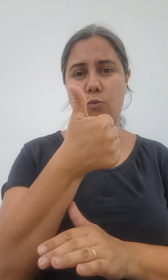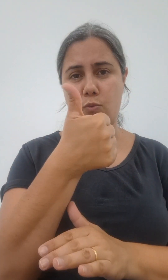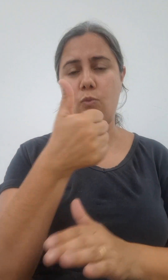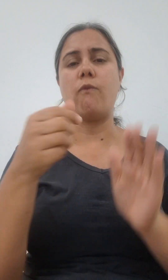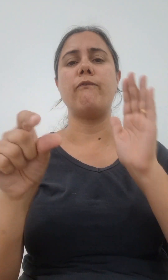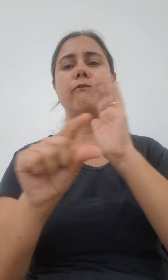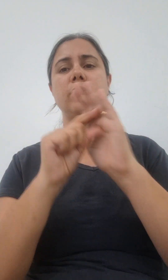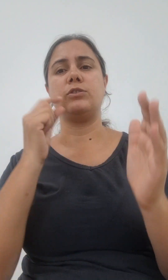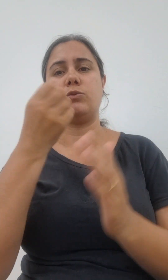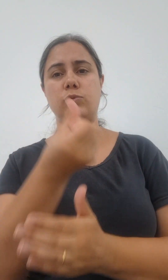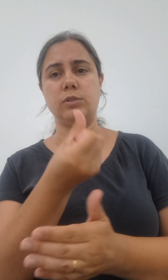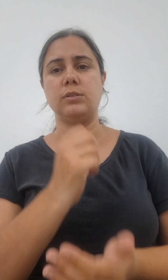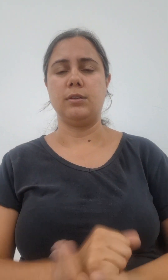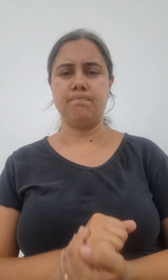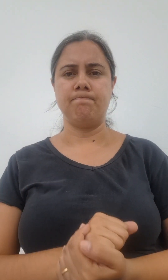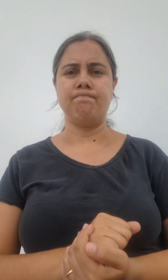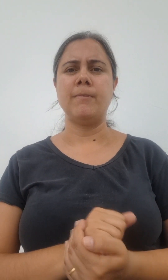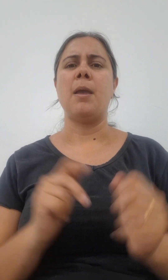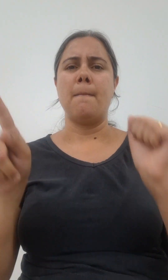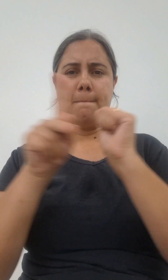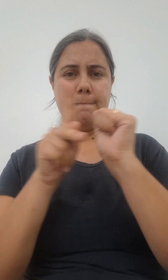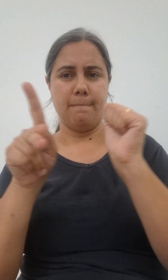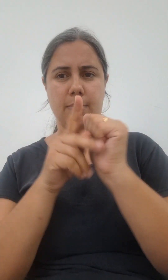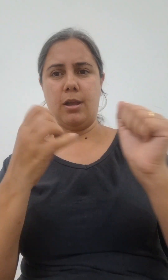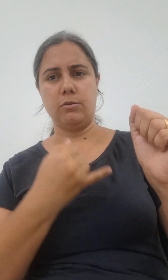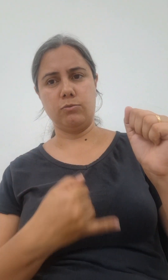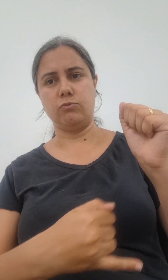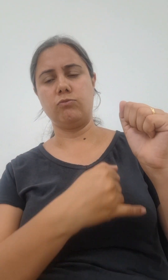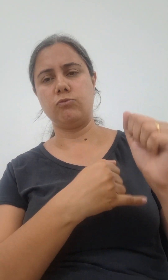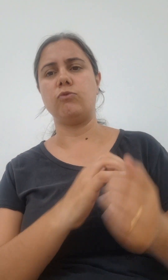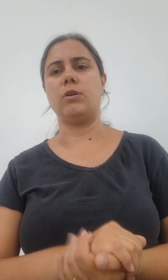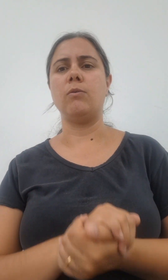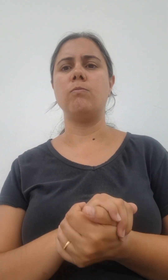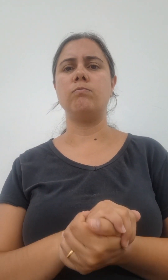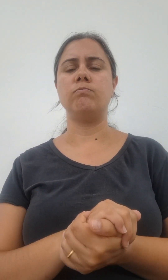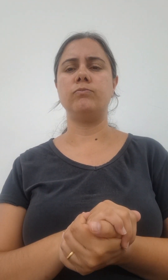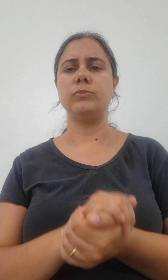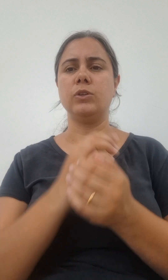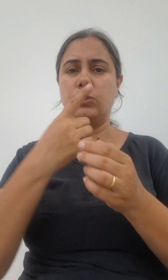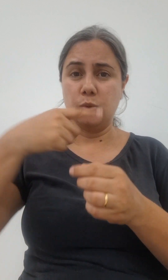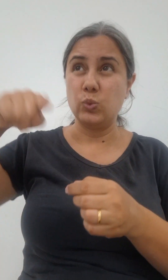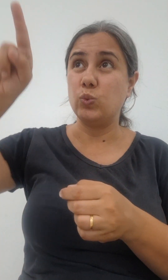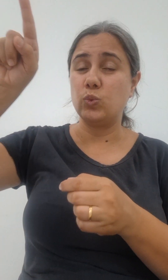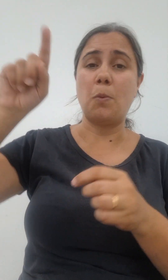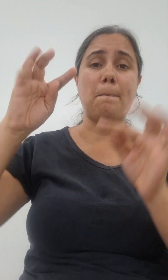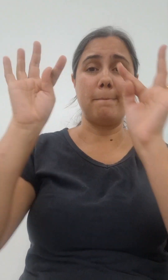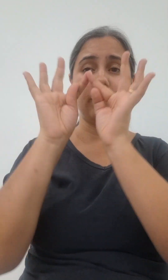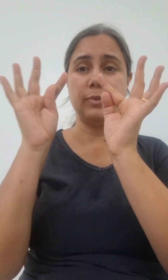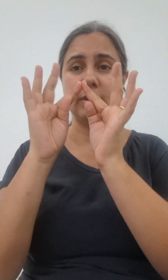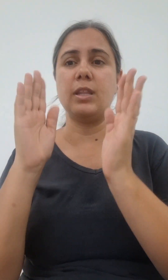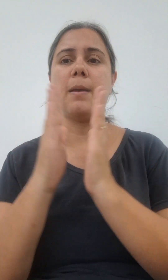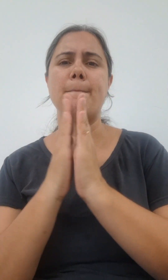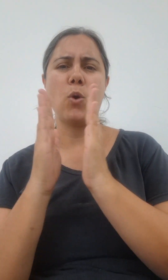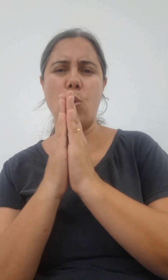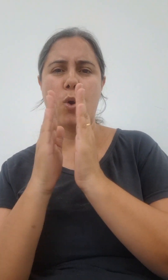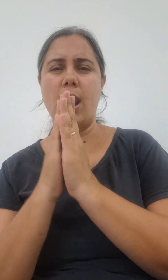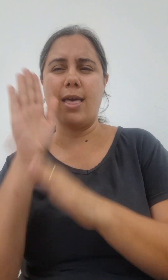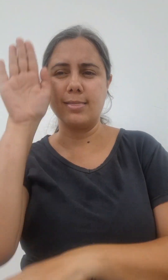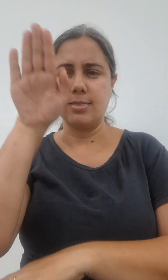Lá em Atos, capítulo 3, versículo 1 e 6, Pedro e João foram ao